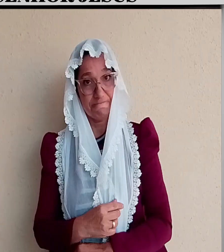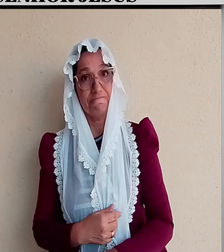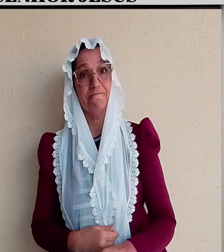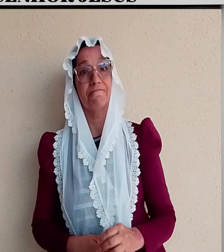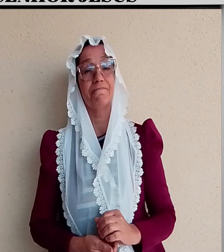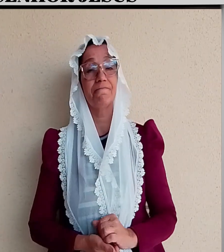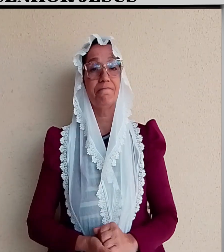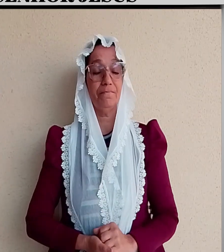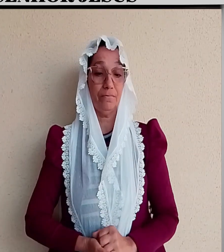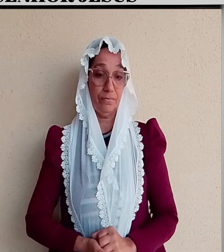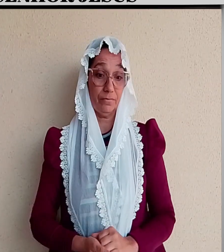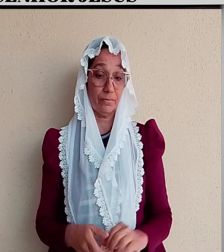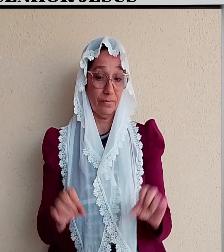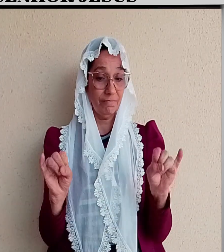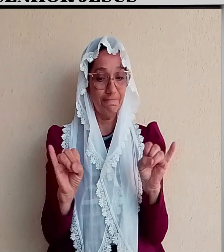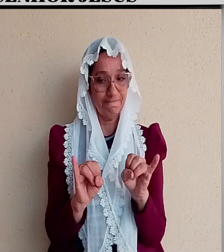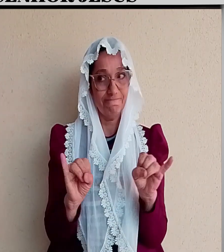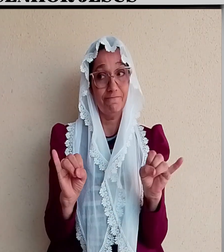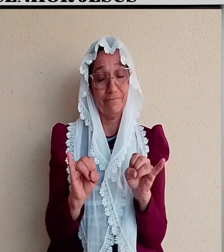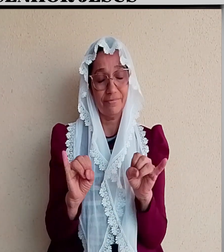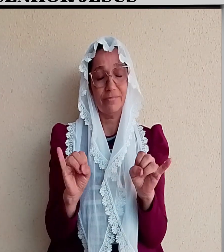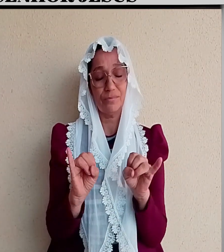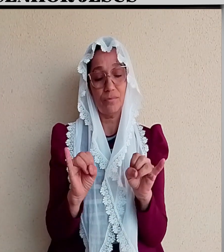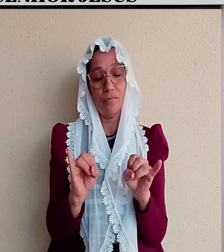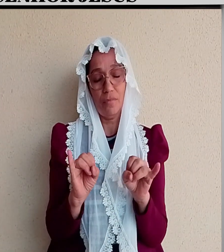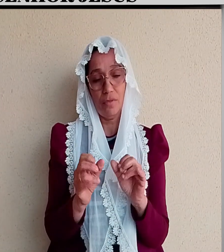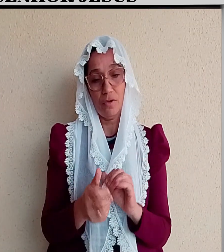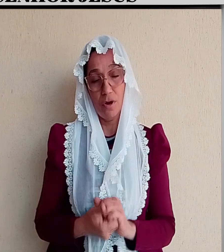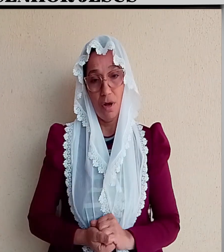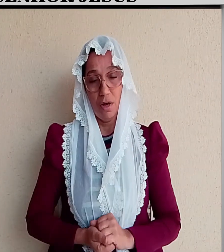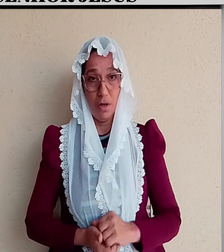Irmãos, o Senhor nos tem feito a promessa que